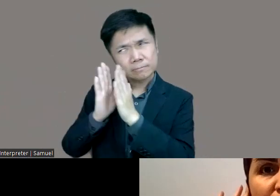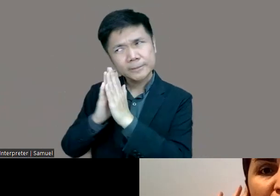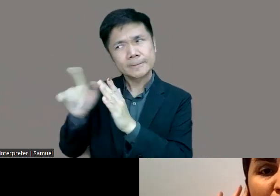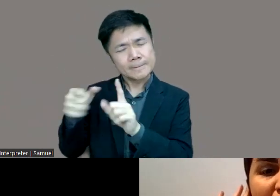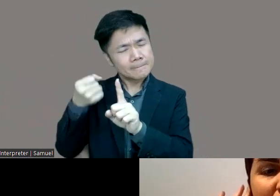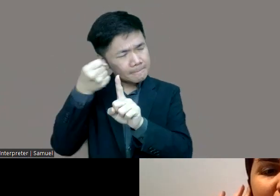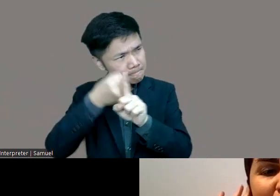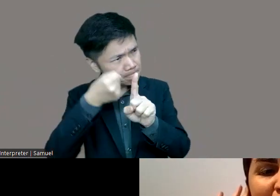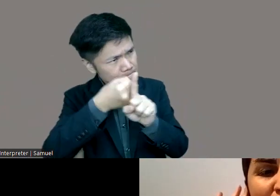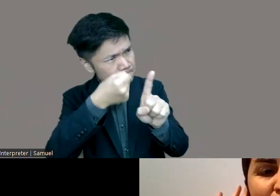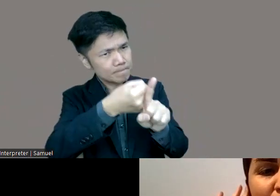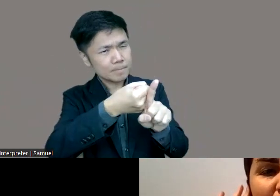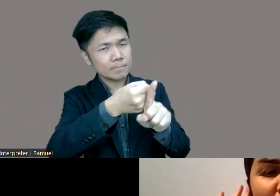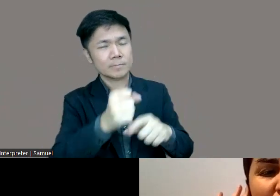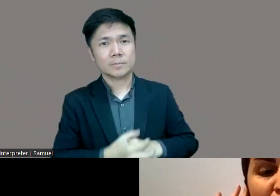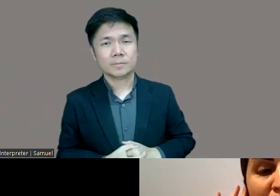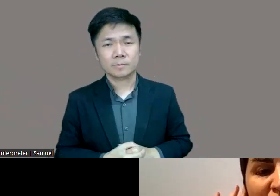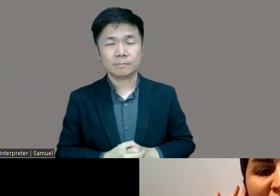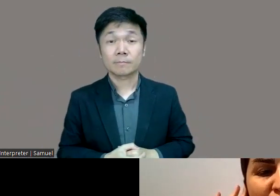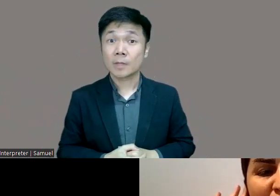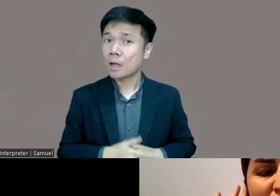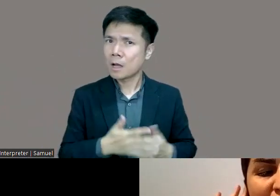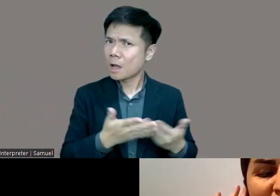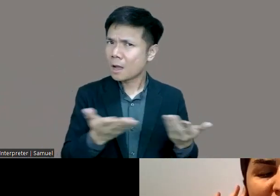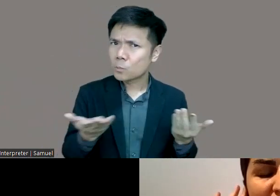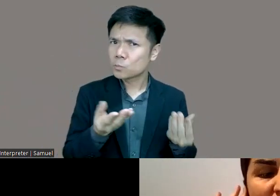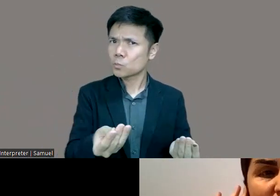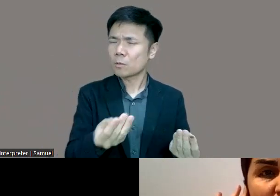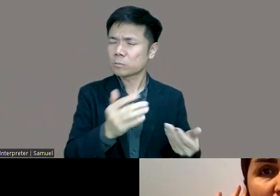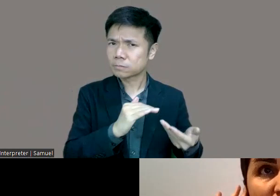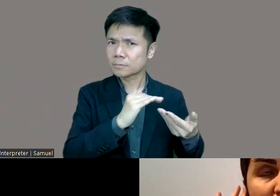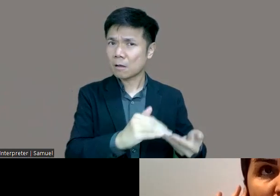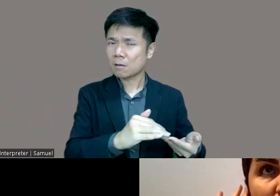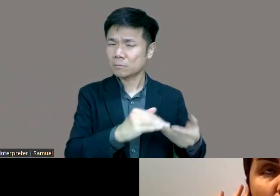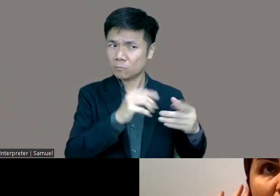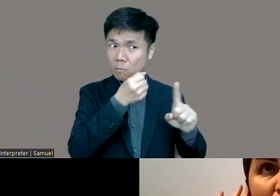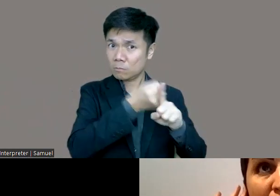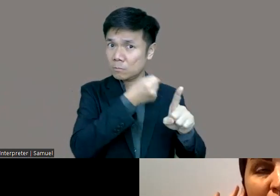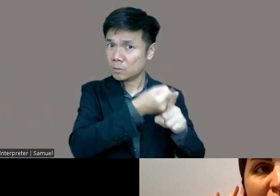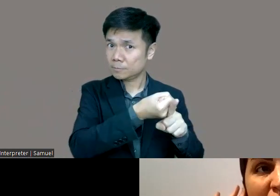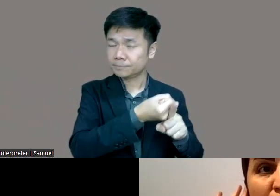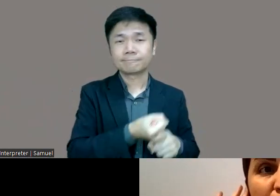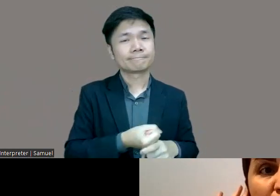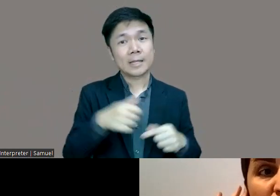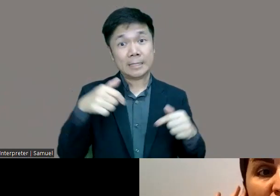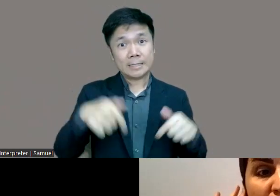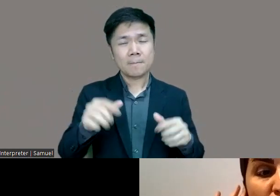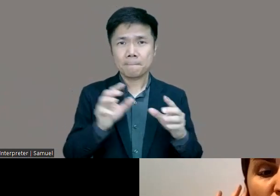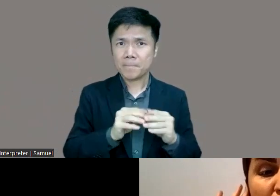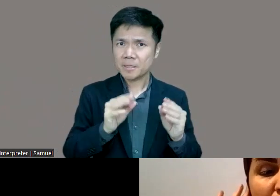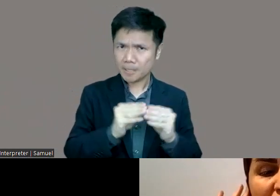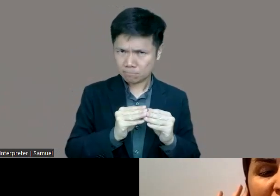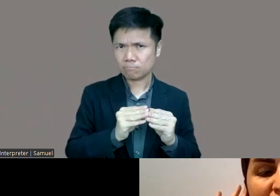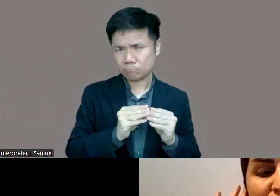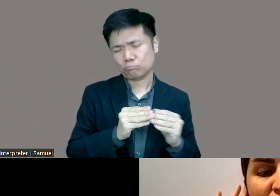exigent du plaidoyer. Bien sûr, nous pouvons faire beaucoup de choses. Tout d'abord, ce type de réunion que nous avons aujourd'hui